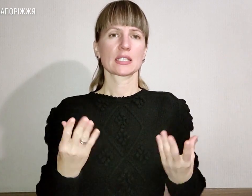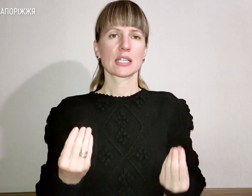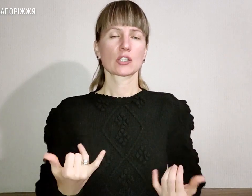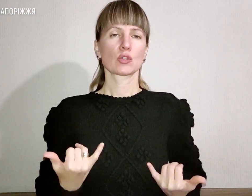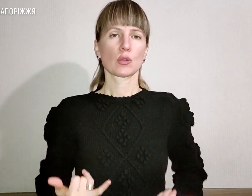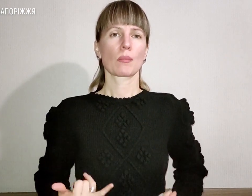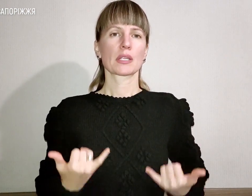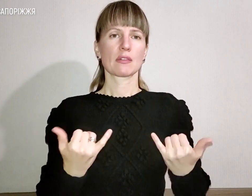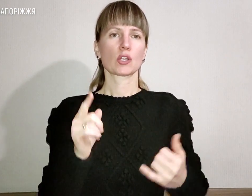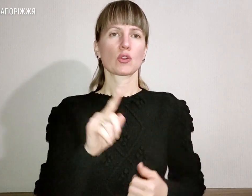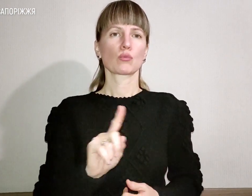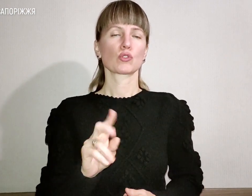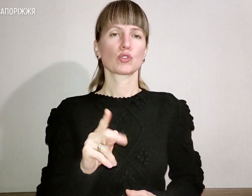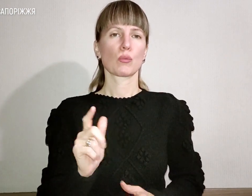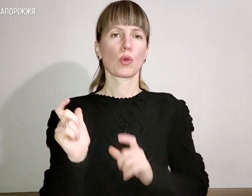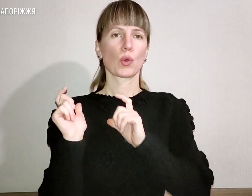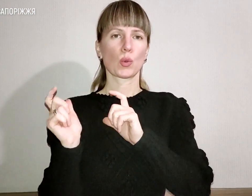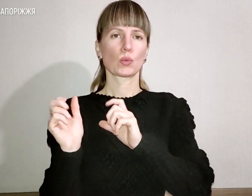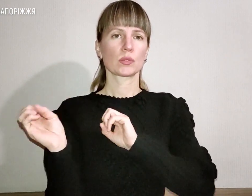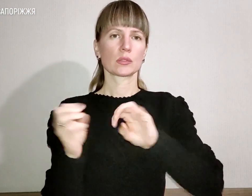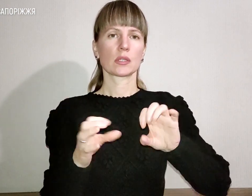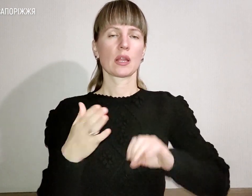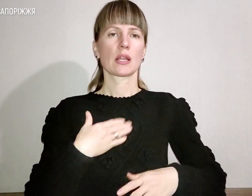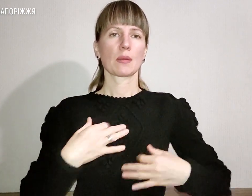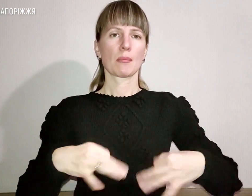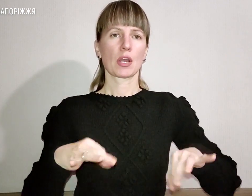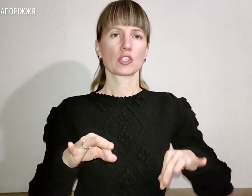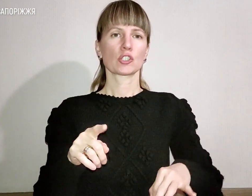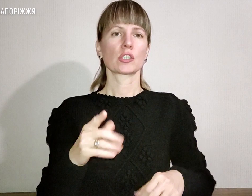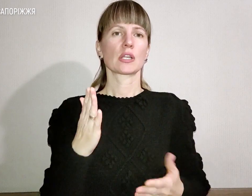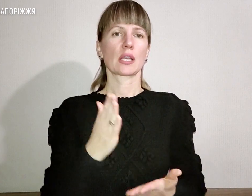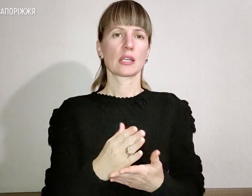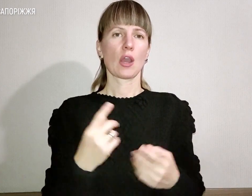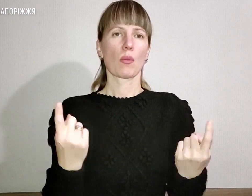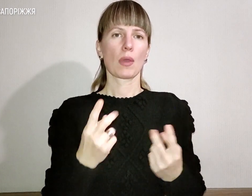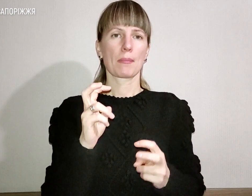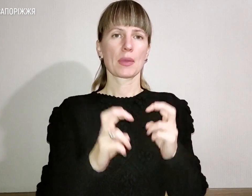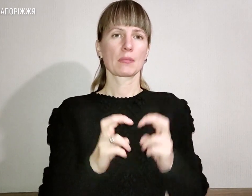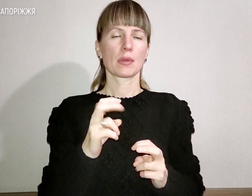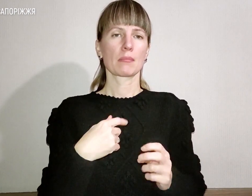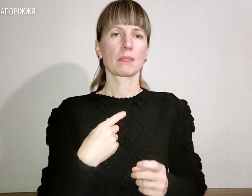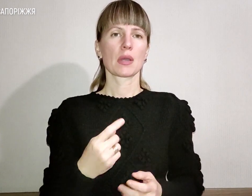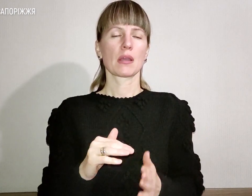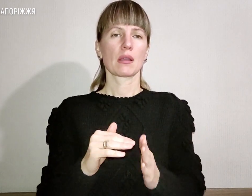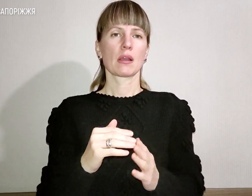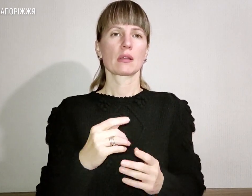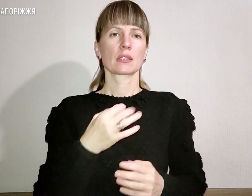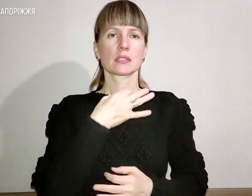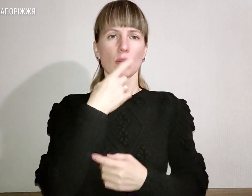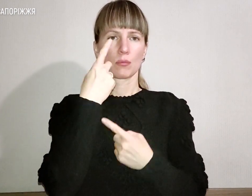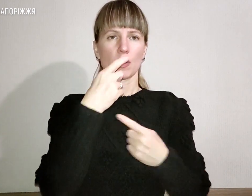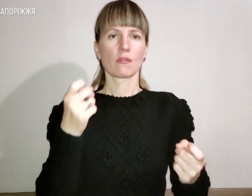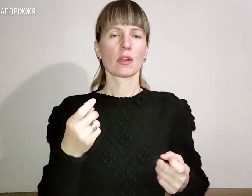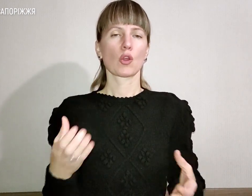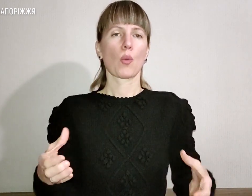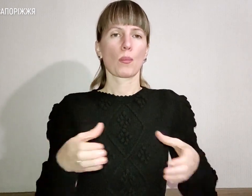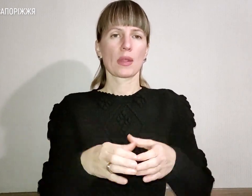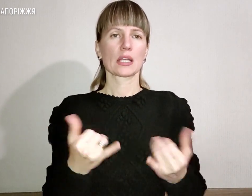присвятили тому, щоб вантажити наші машини. Є звичайні підприємці. Ми кинули клич. Тисяч. Вони об'єдналися і сьогодні працюють